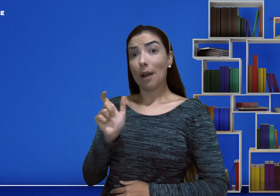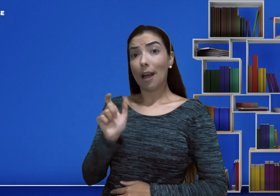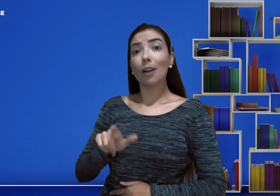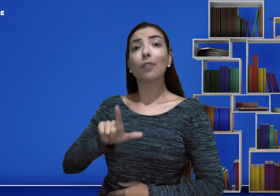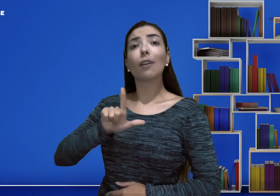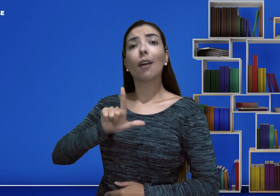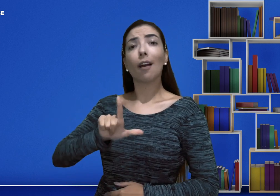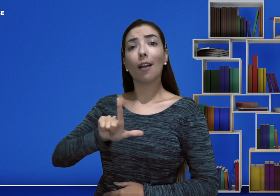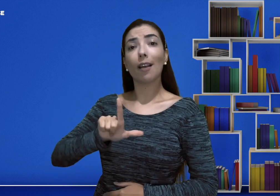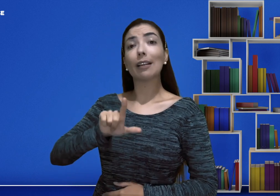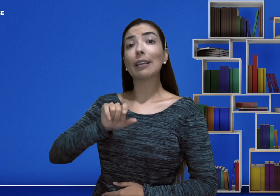A primeira é